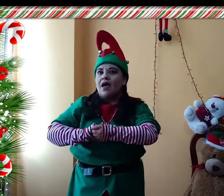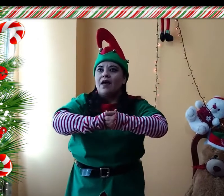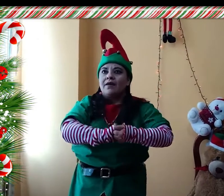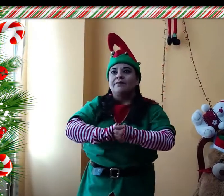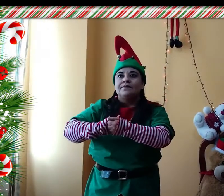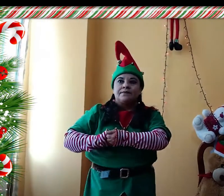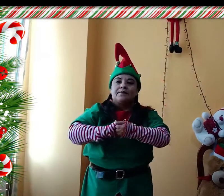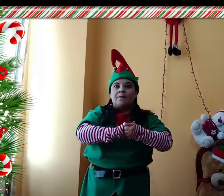significará